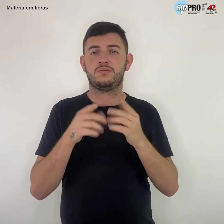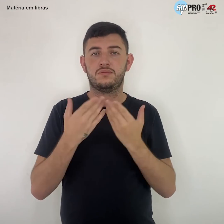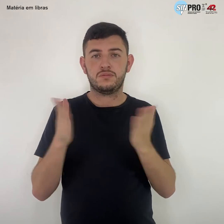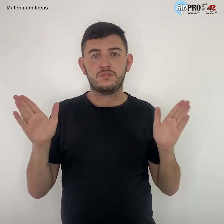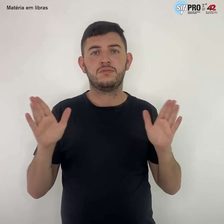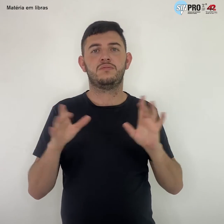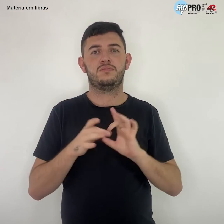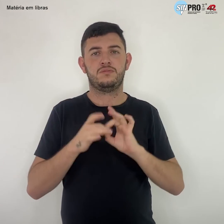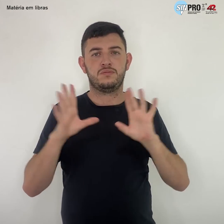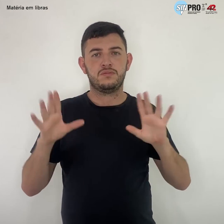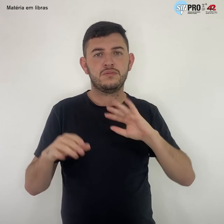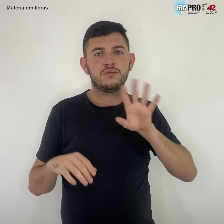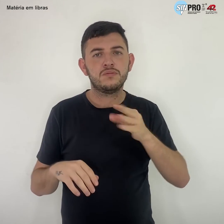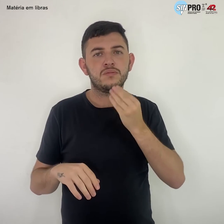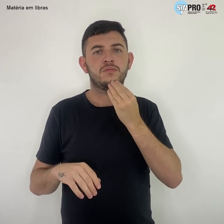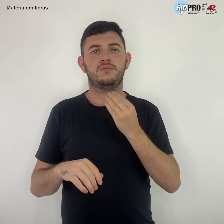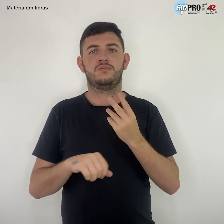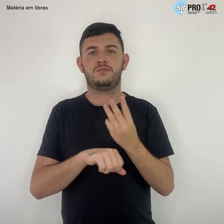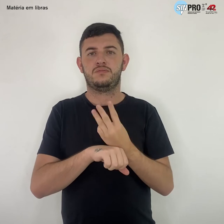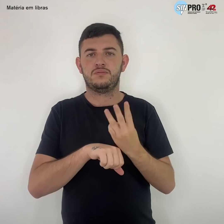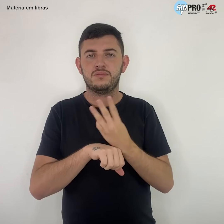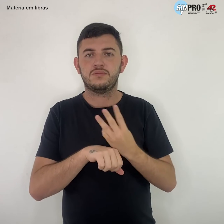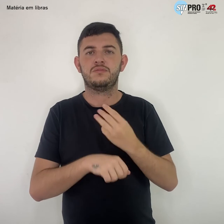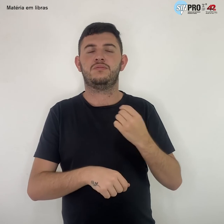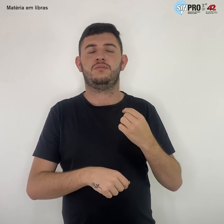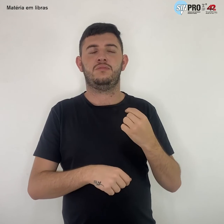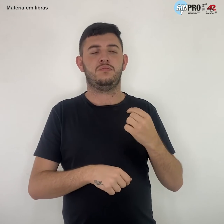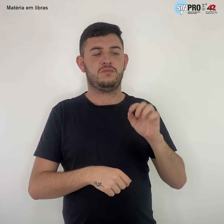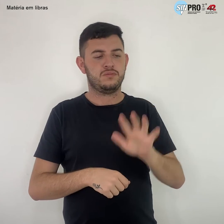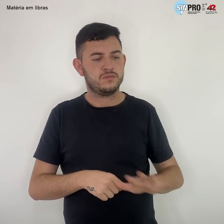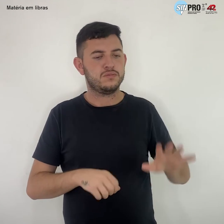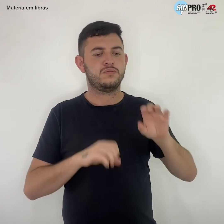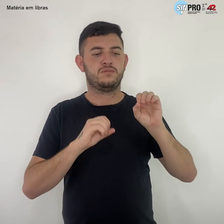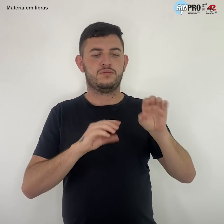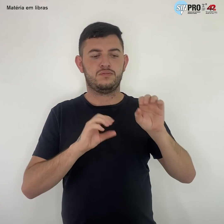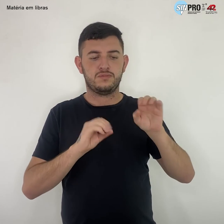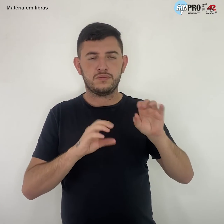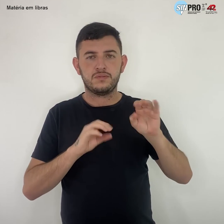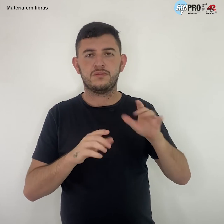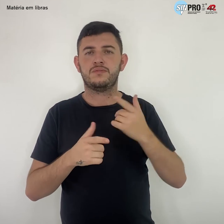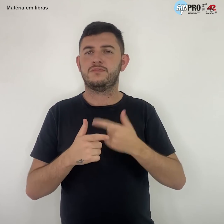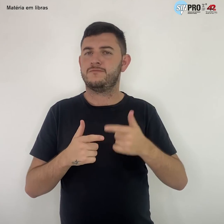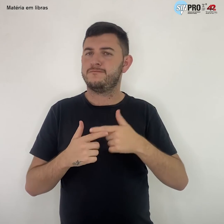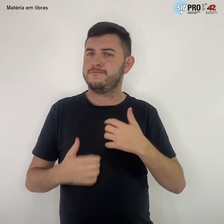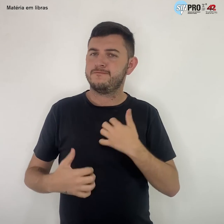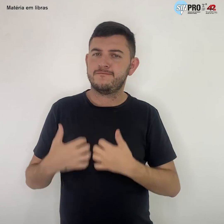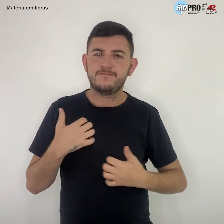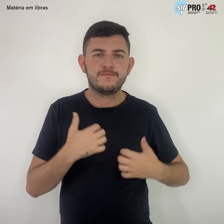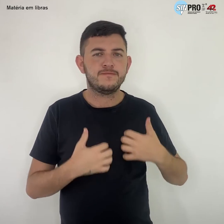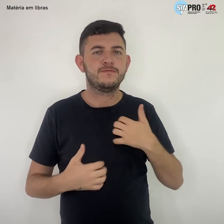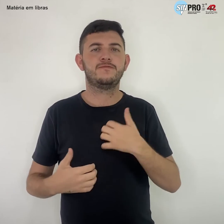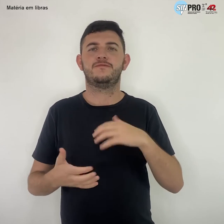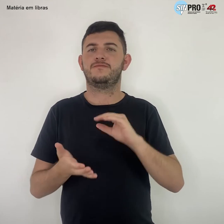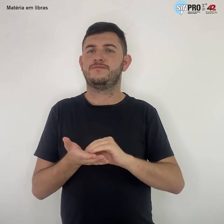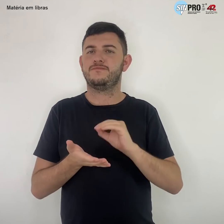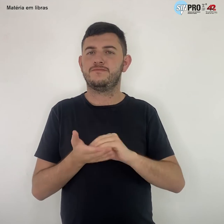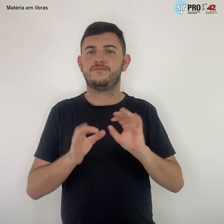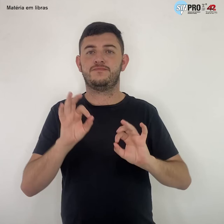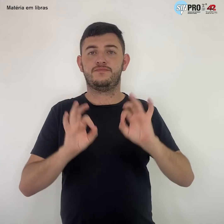a terceirização da educação. Caos e despreparo. Às vésperas do